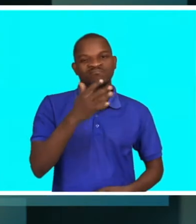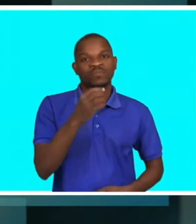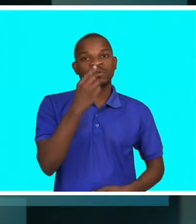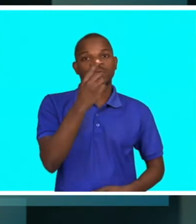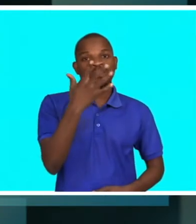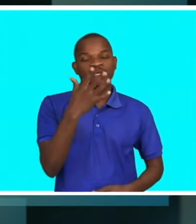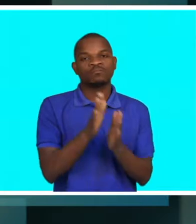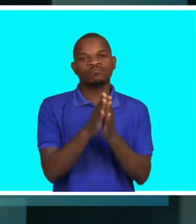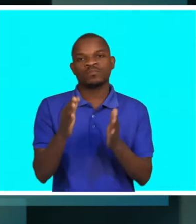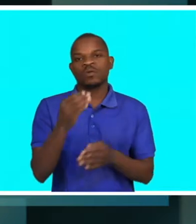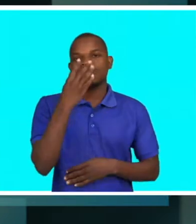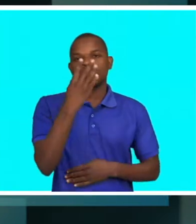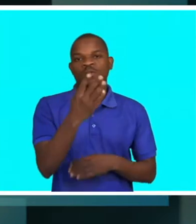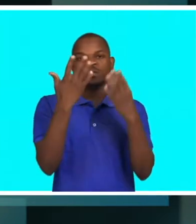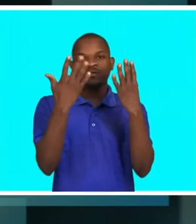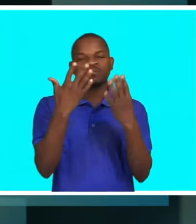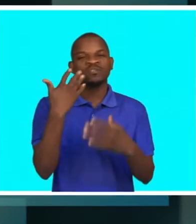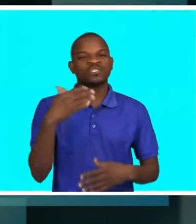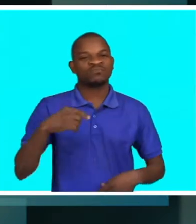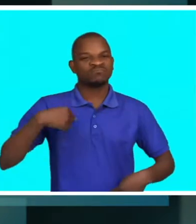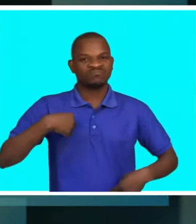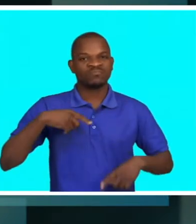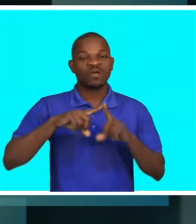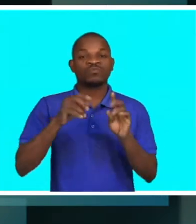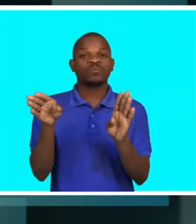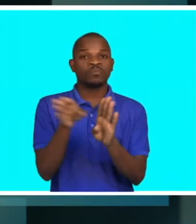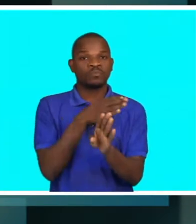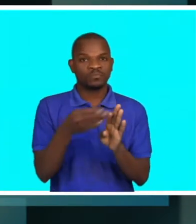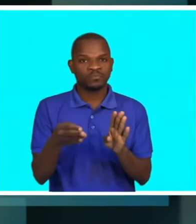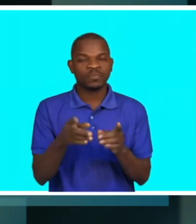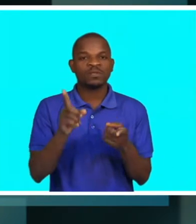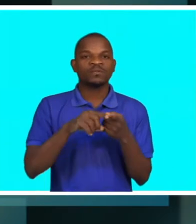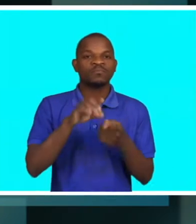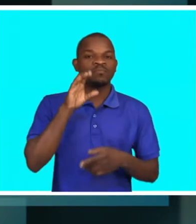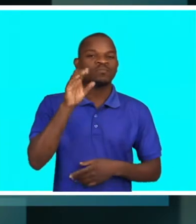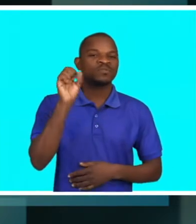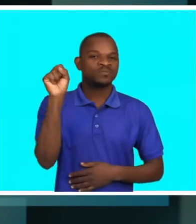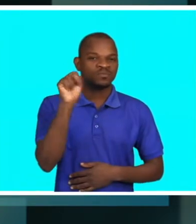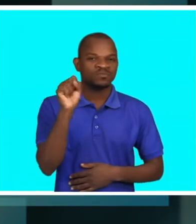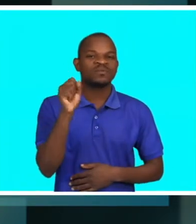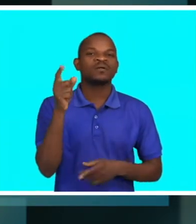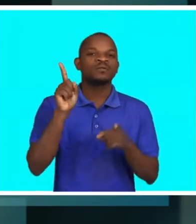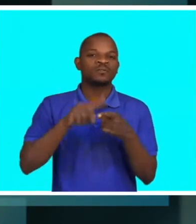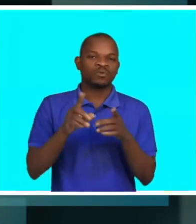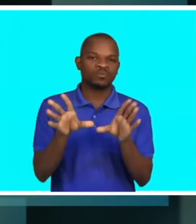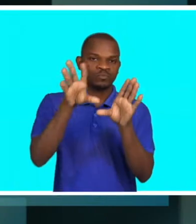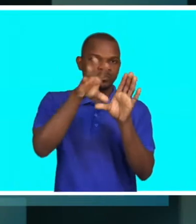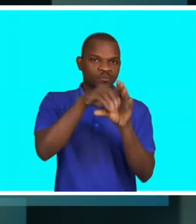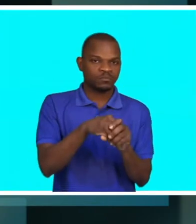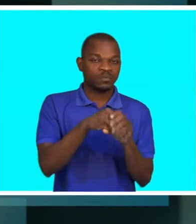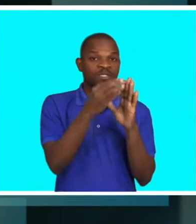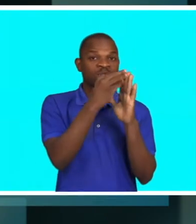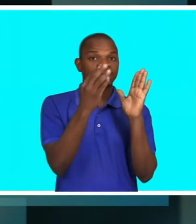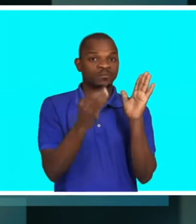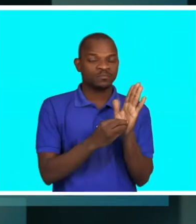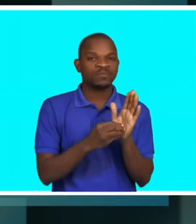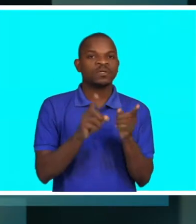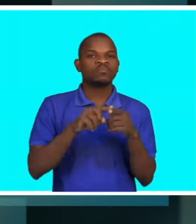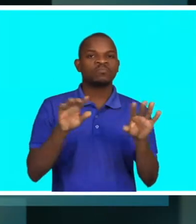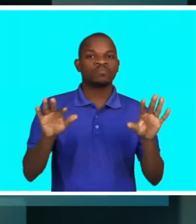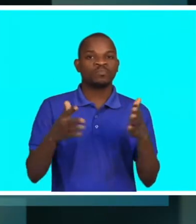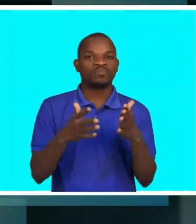anos de idade já sofreram qualquer tipo de violência. A província de Sofala faz parte desta estatística.